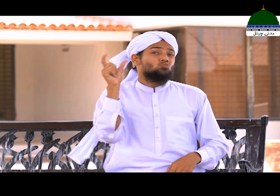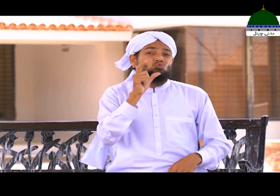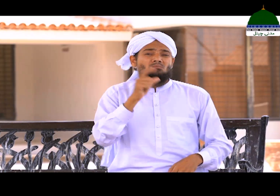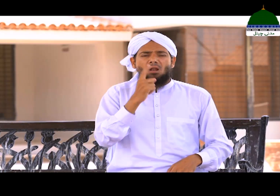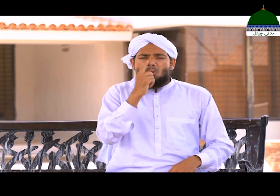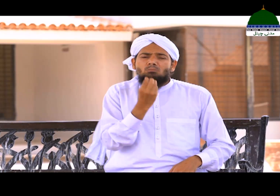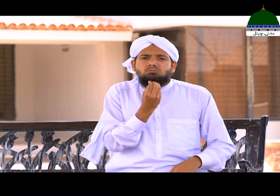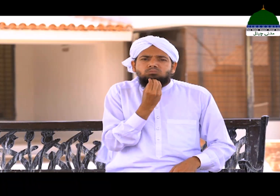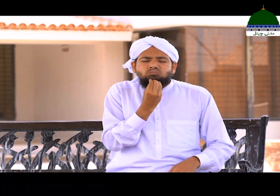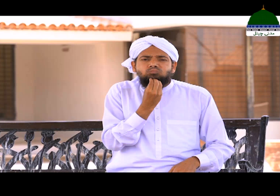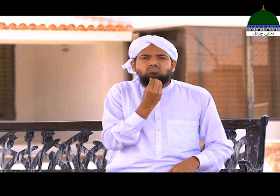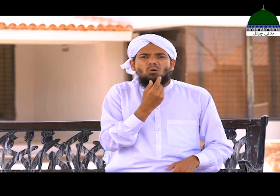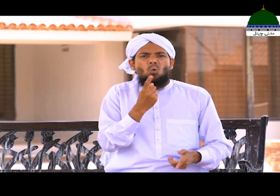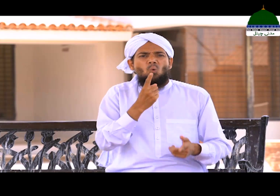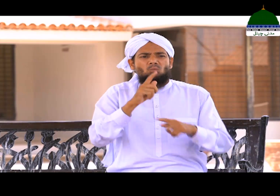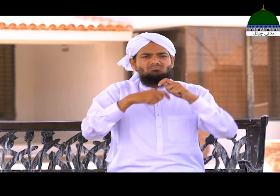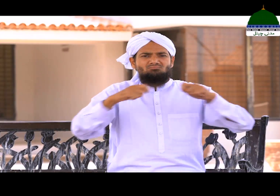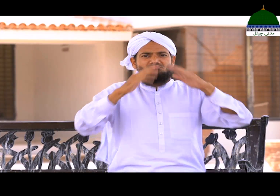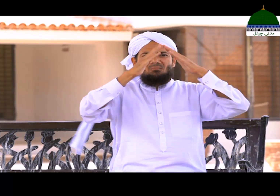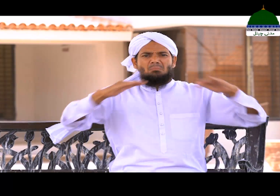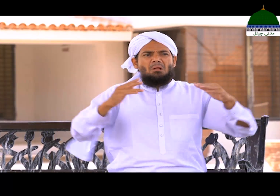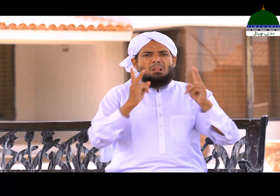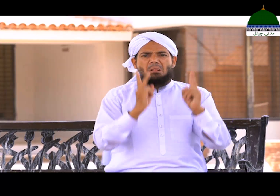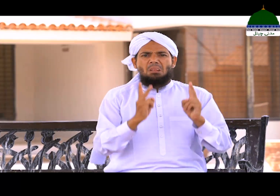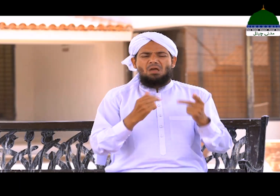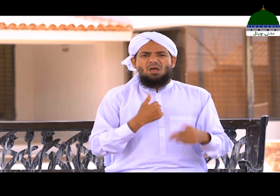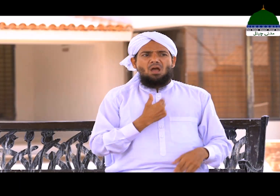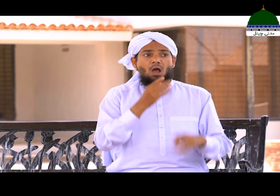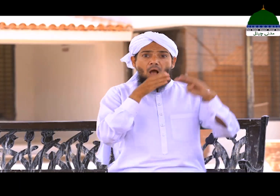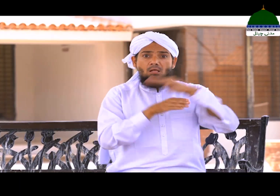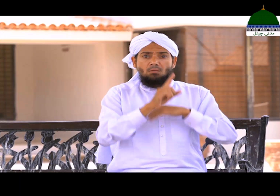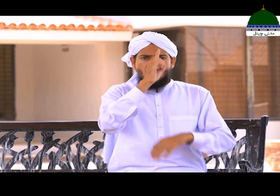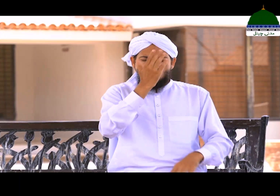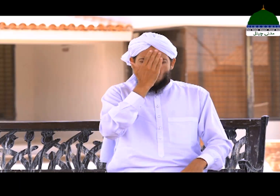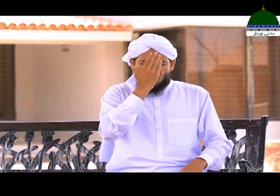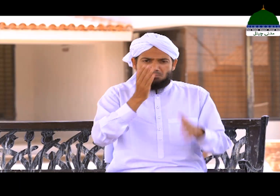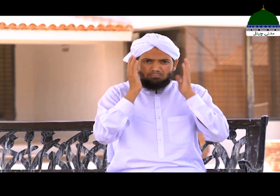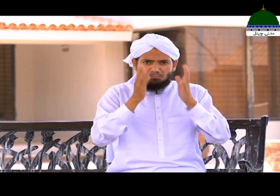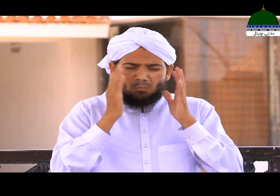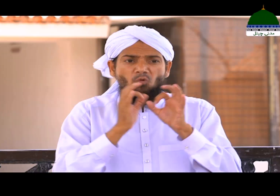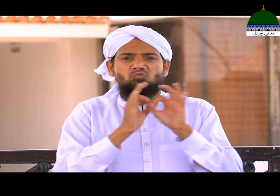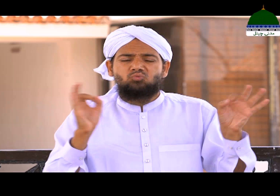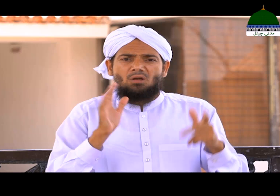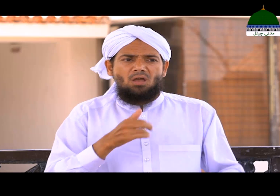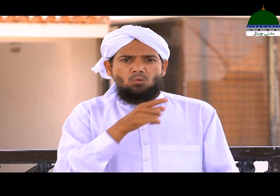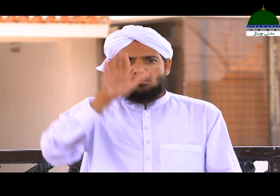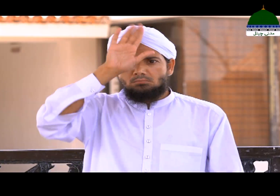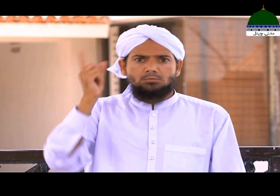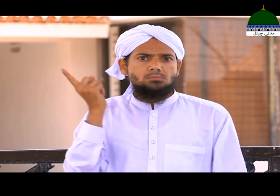مسلمان بوڑھی عورت آئی ہے، اس نے یہ جھونپڑی بنائی ہے اور وہ اس میں اللہ پاک کی عبادت کرتی ہے۔ جب بادشاہ نے یہ سنا تو